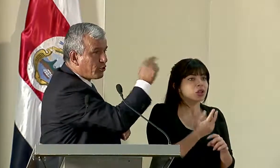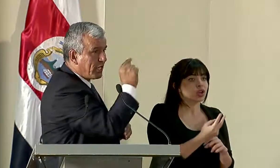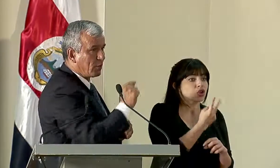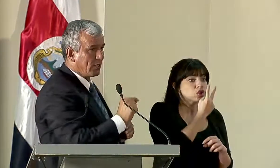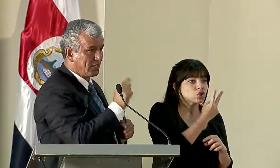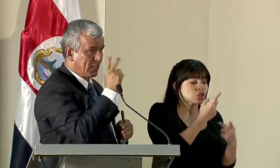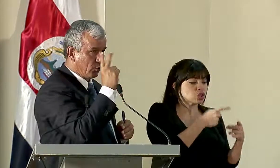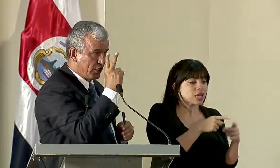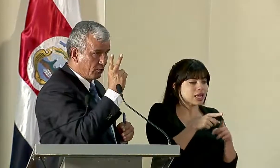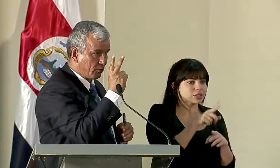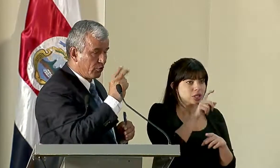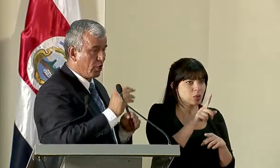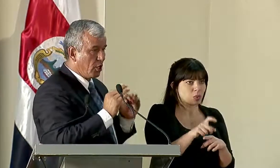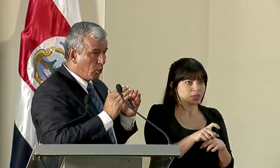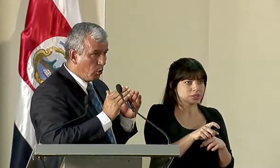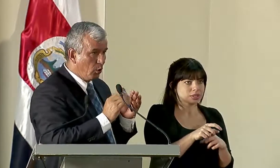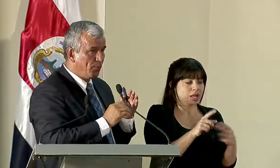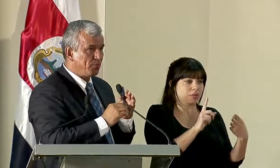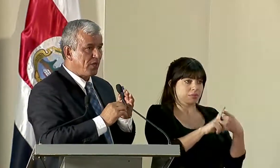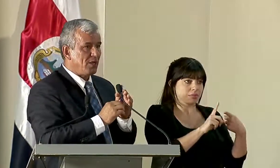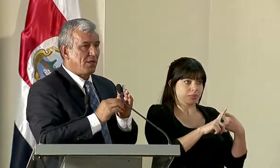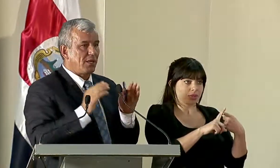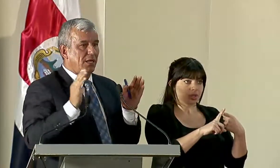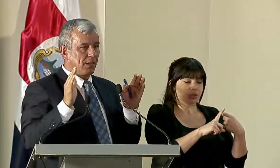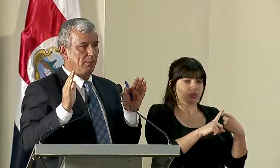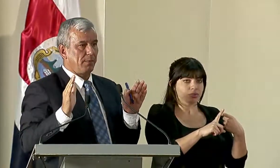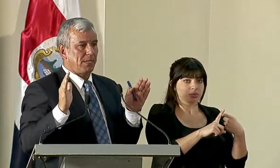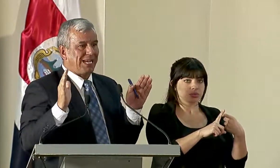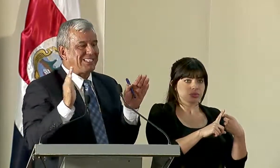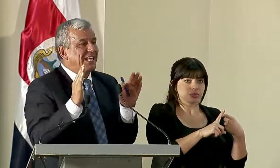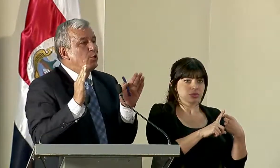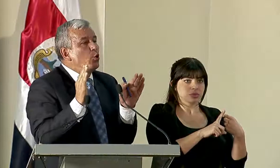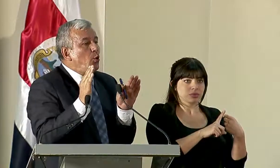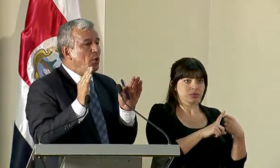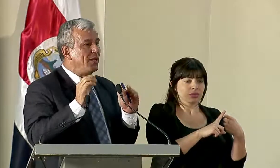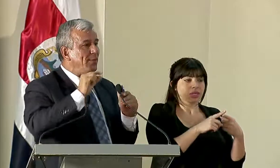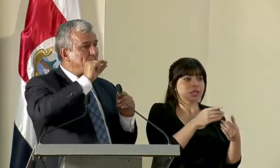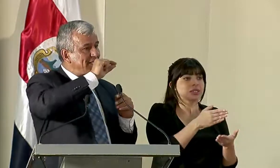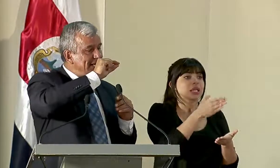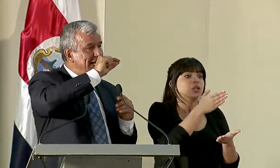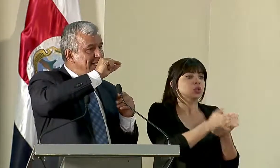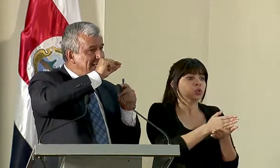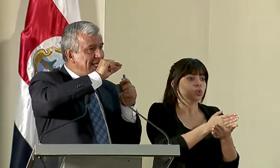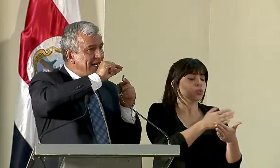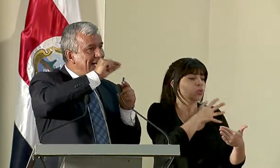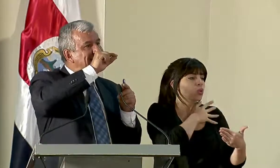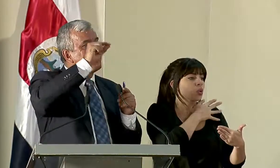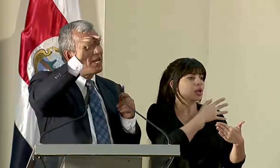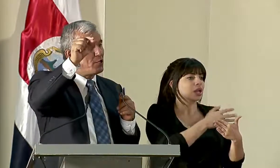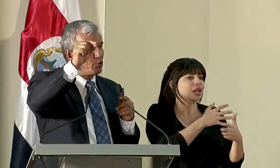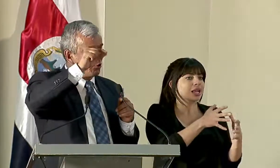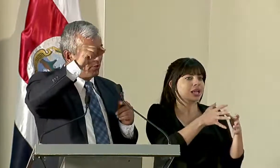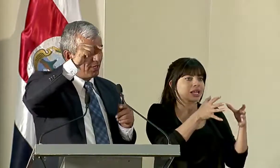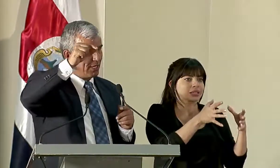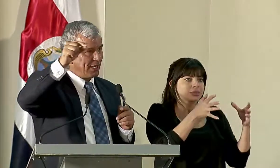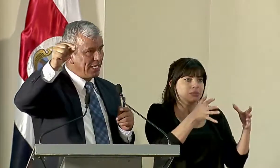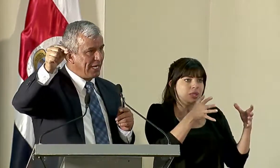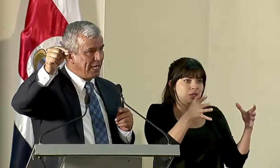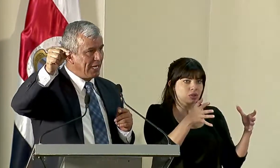dos hechos de la encuesta, dos hechos. Uno, que se detuvo, digamos, ese